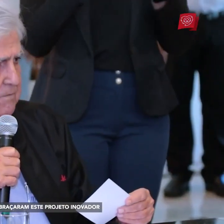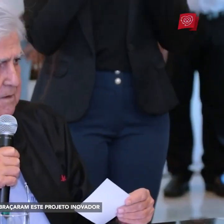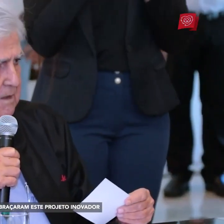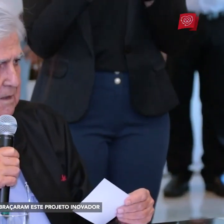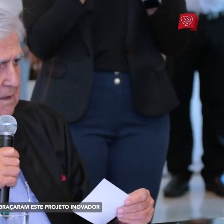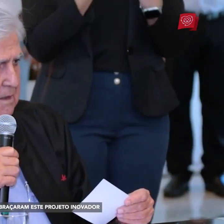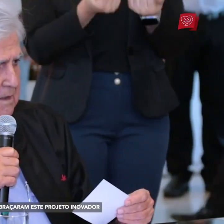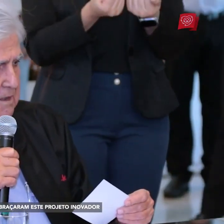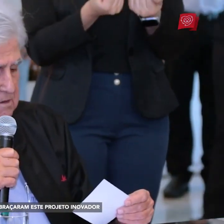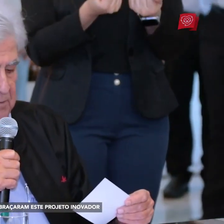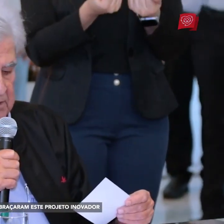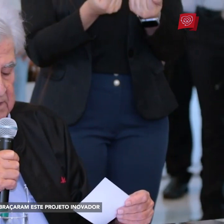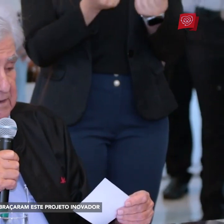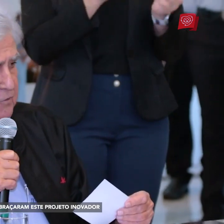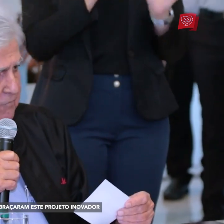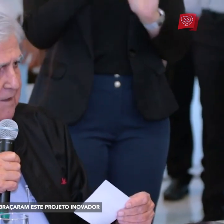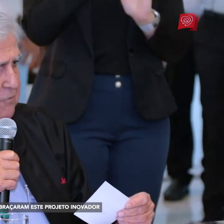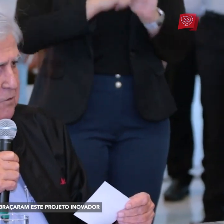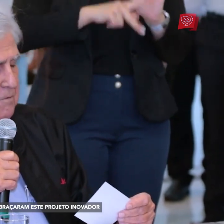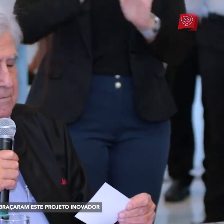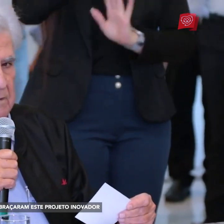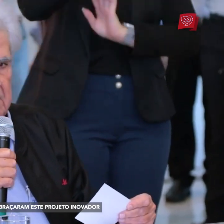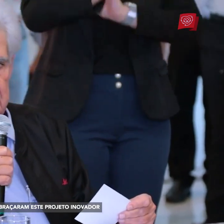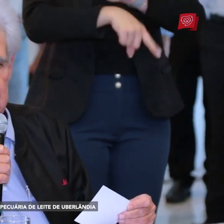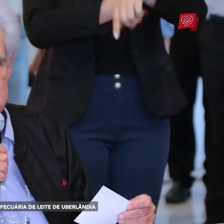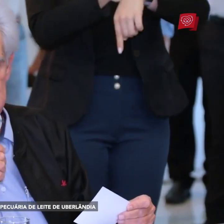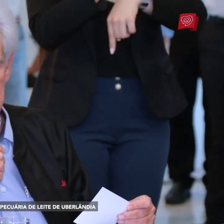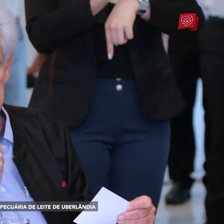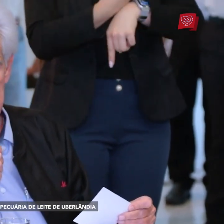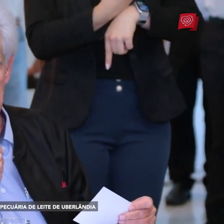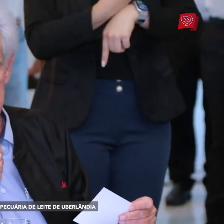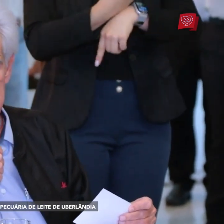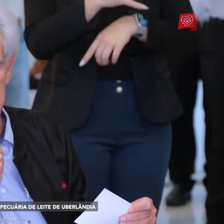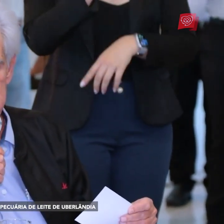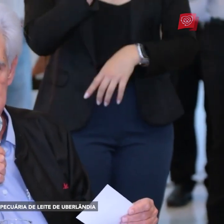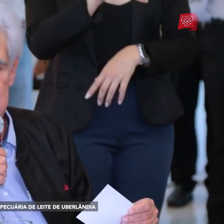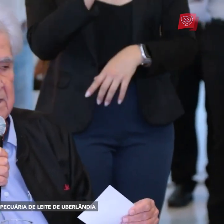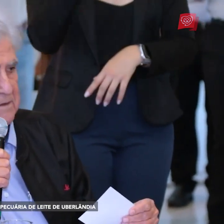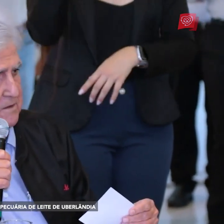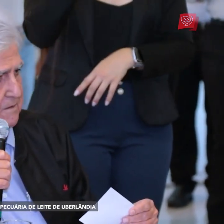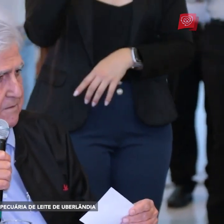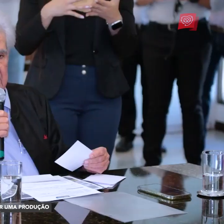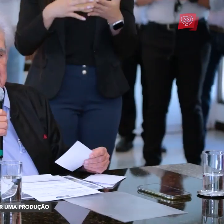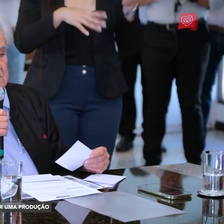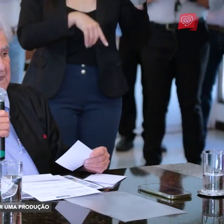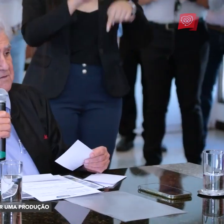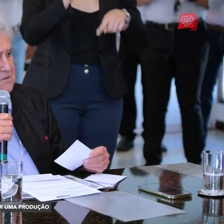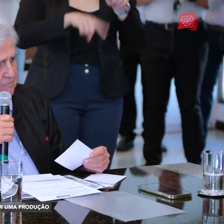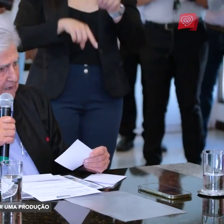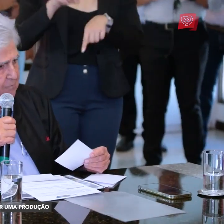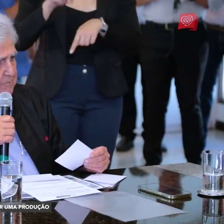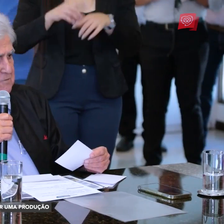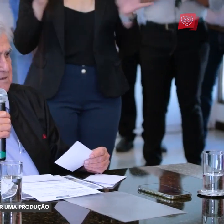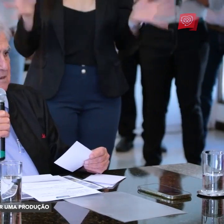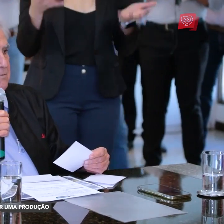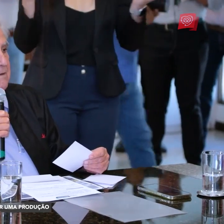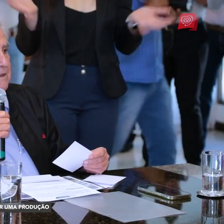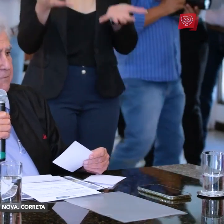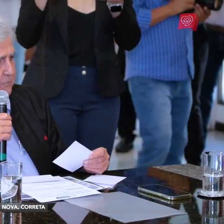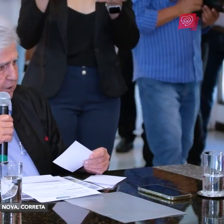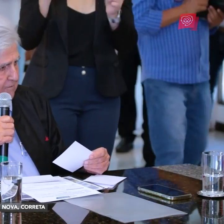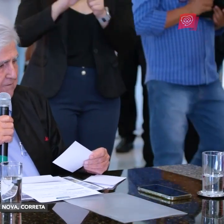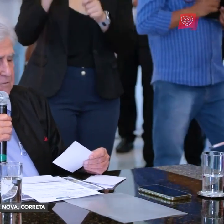abraçaram esse projeto inovador para o setor de pecuária de leite de Uberlândia. É incentivar uma